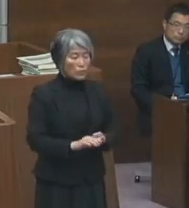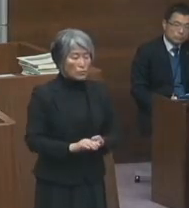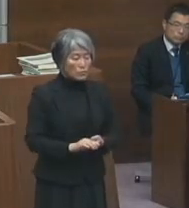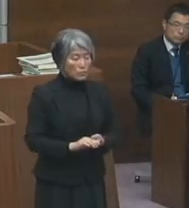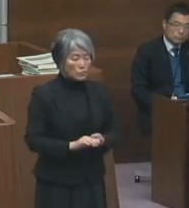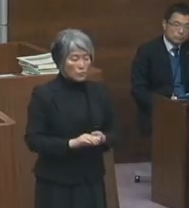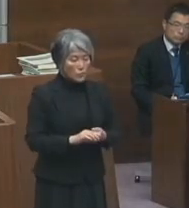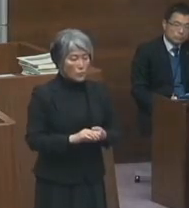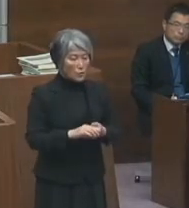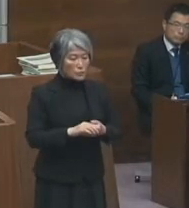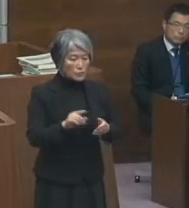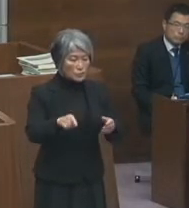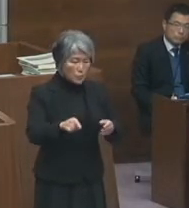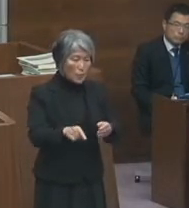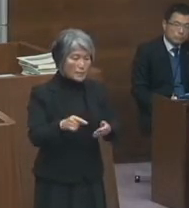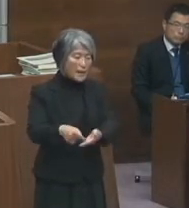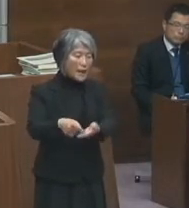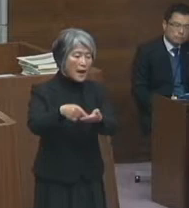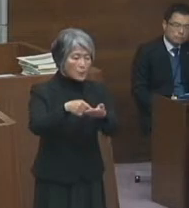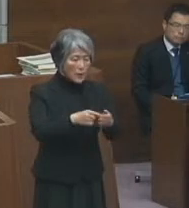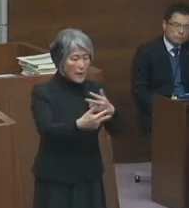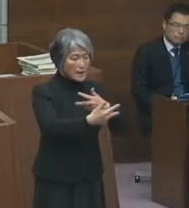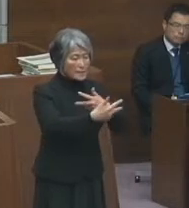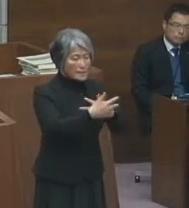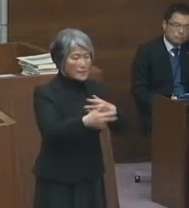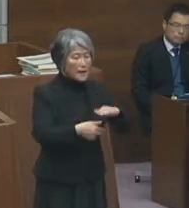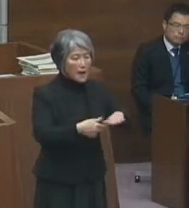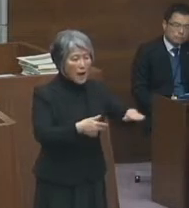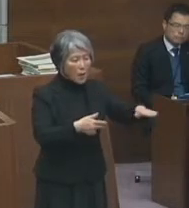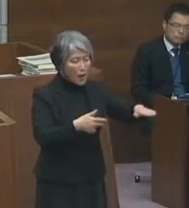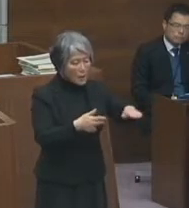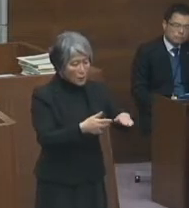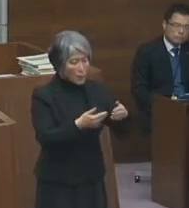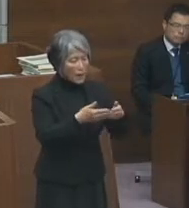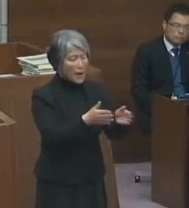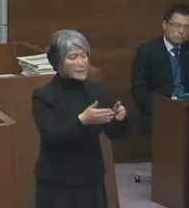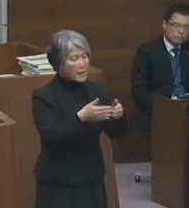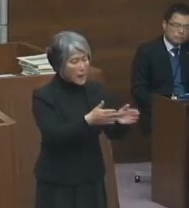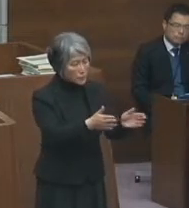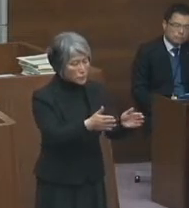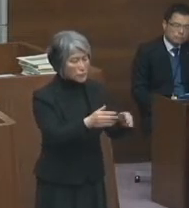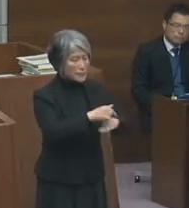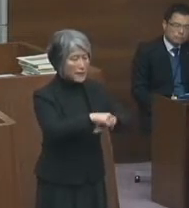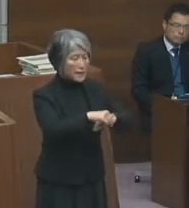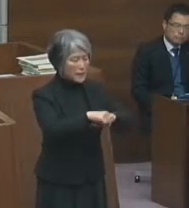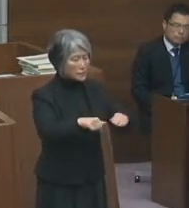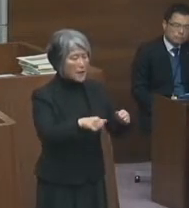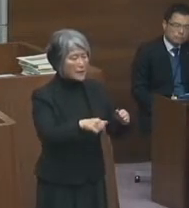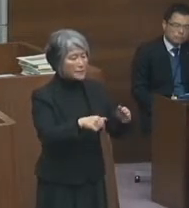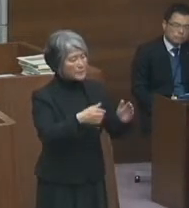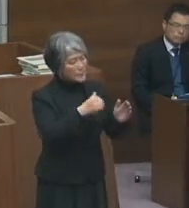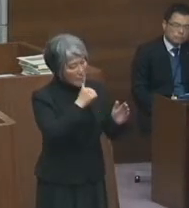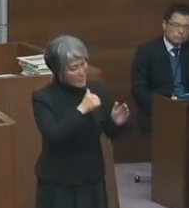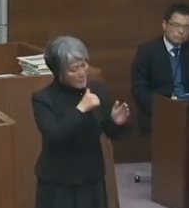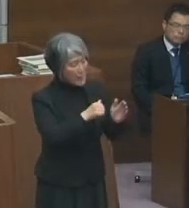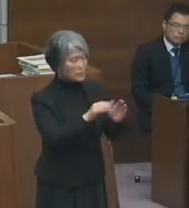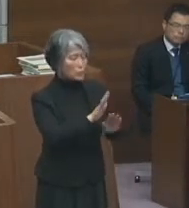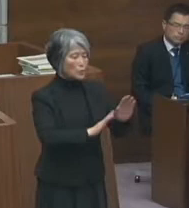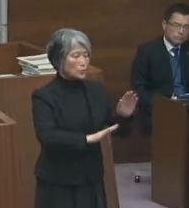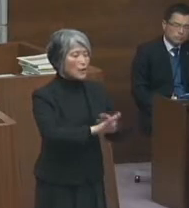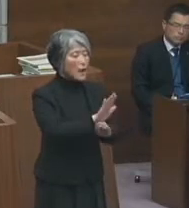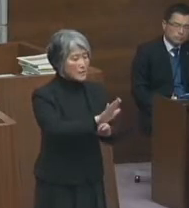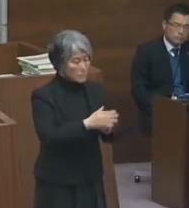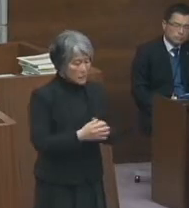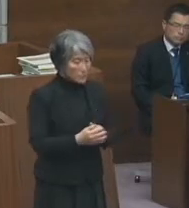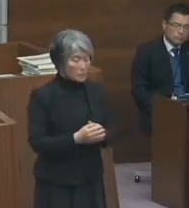グループの提案は、北側への接道がない開発計画となっております。一方、 JT 跡